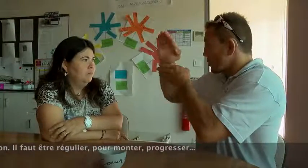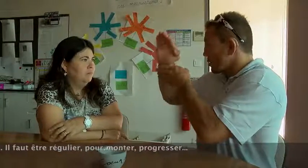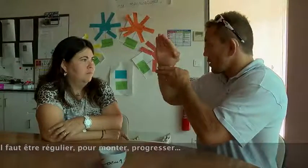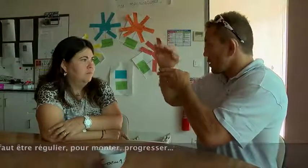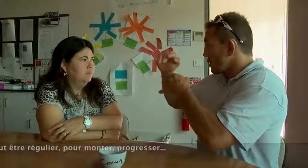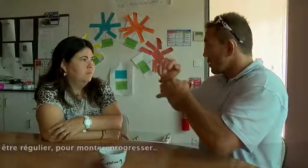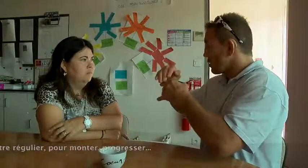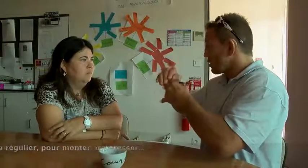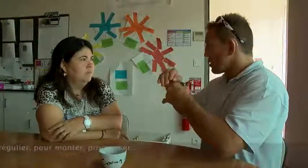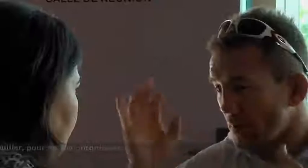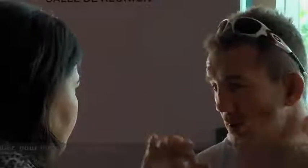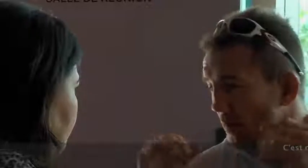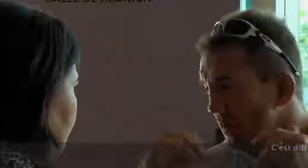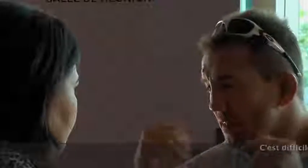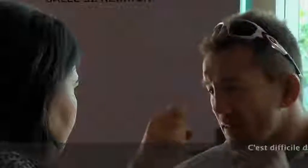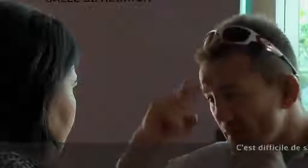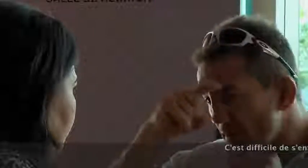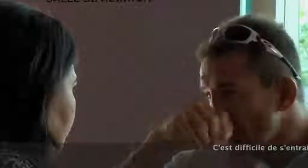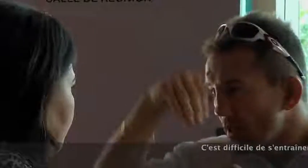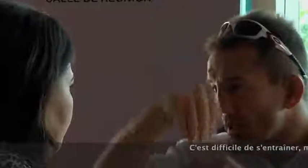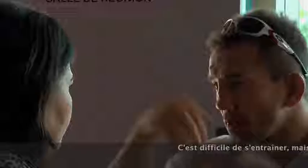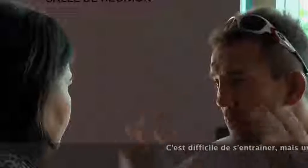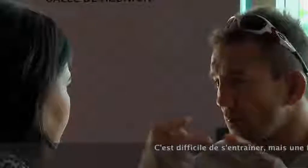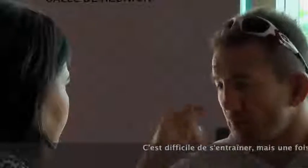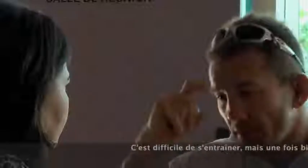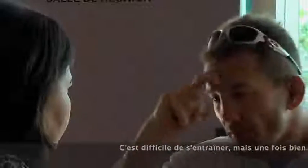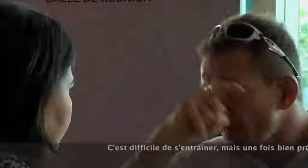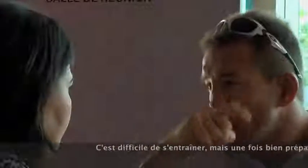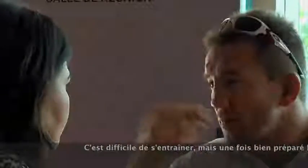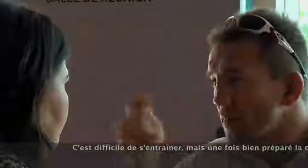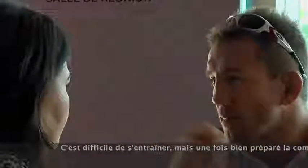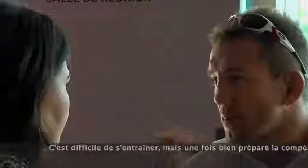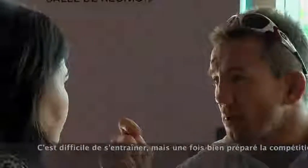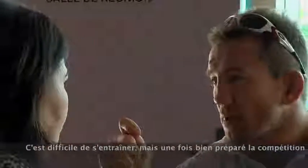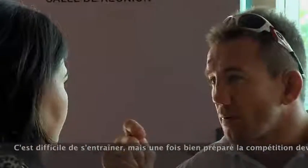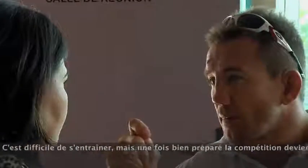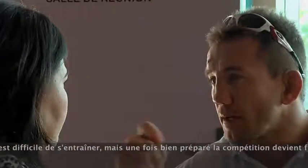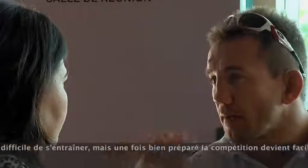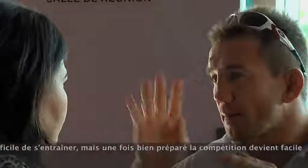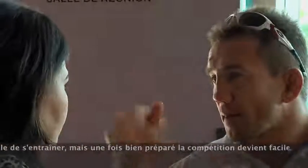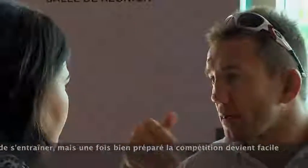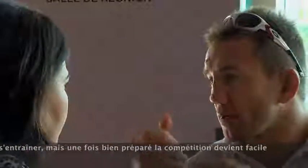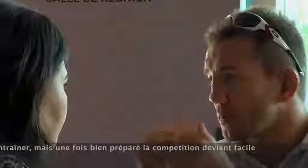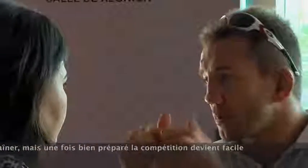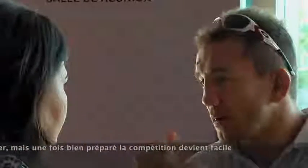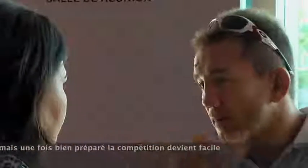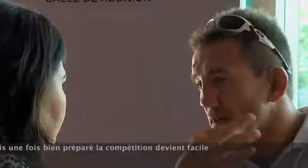en montée, après difficile dans l'entraînement, difficile, normalement, après compétition, facile.